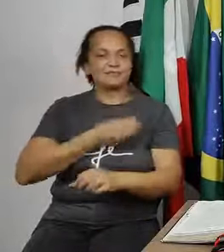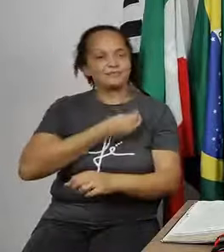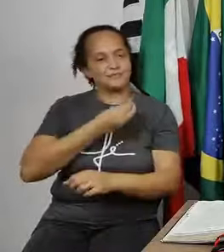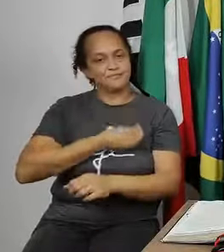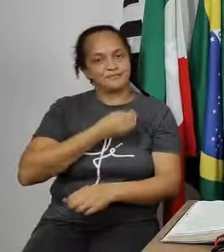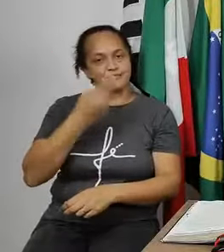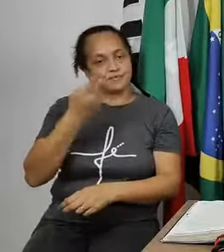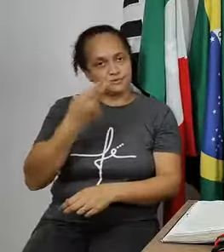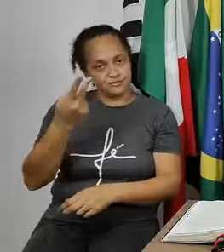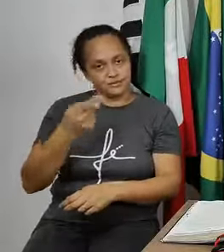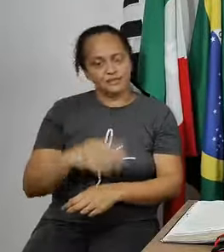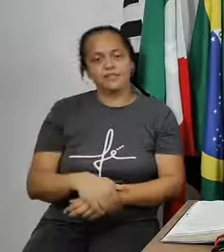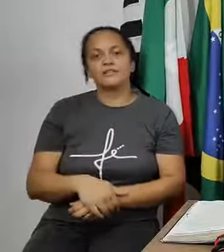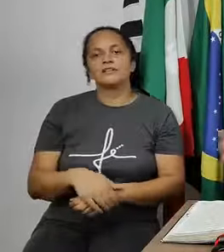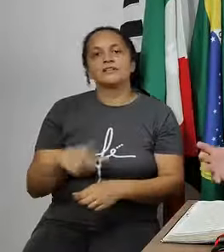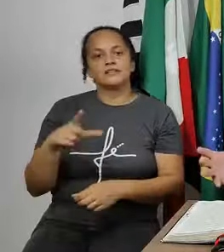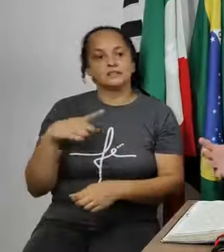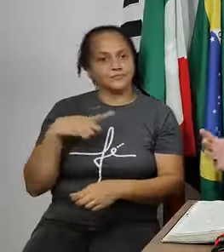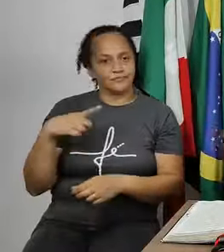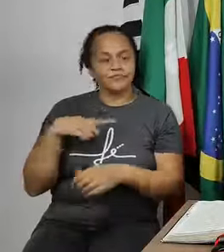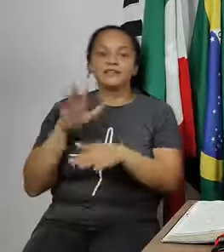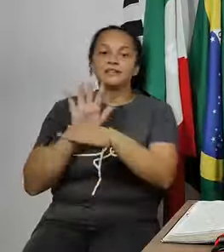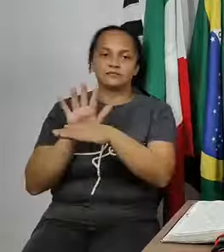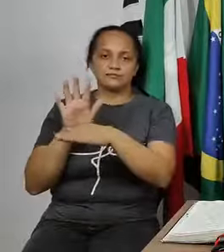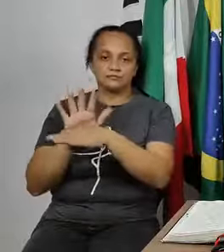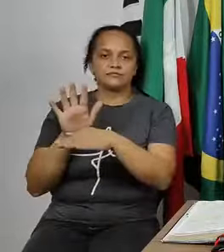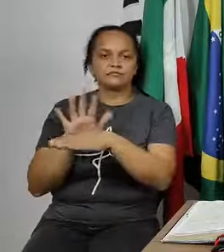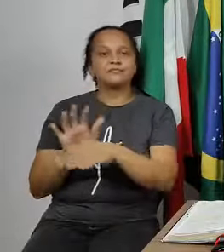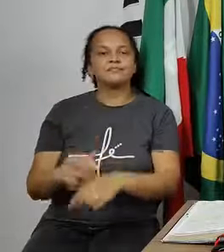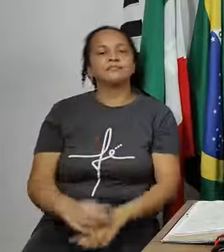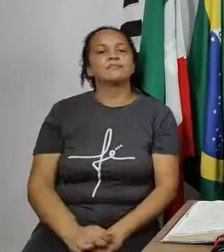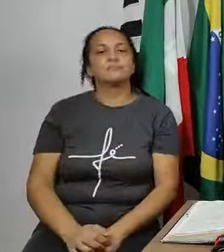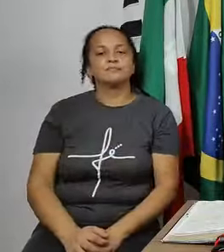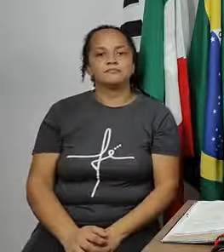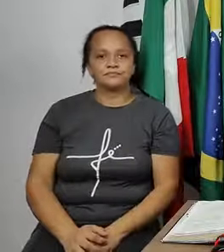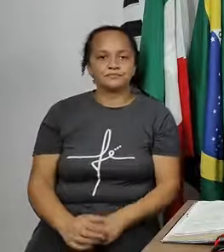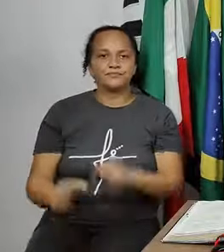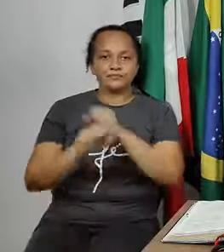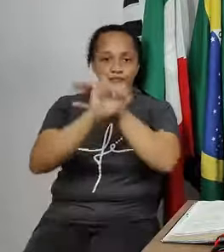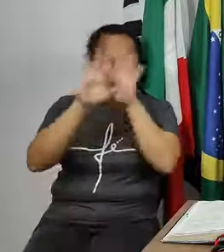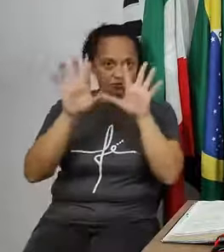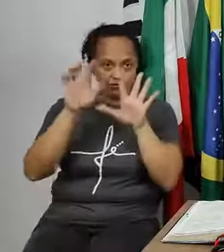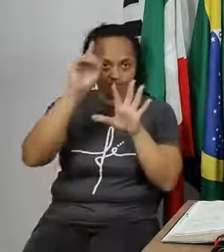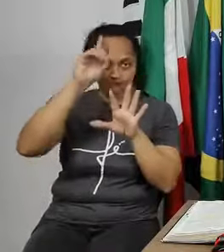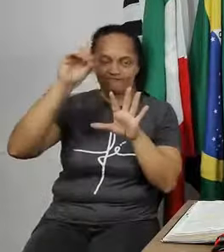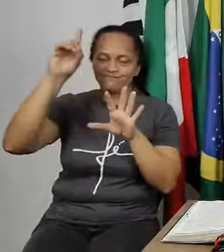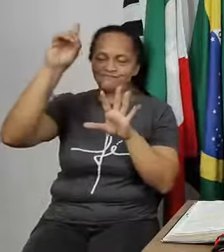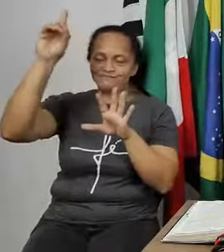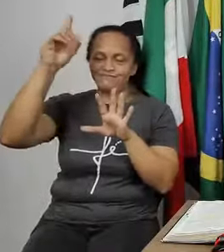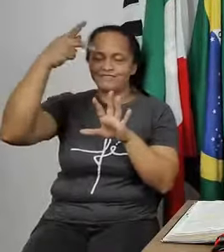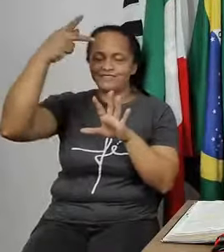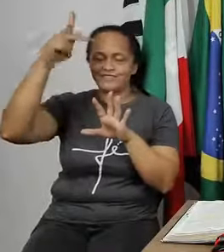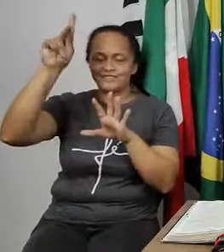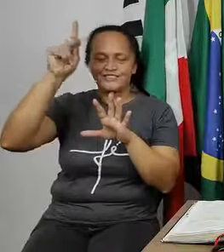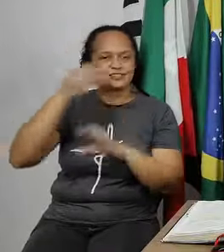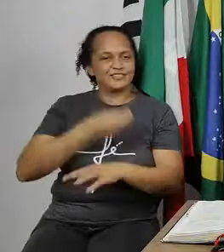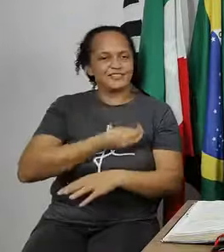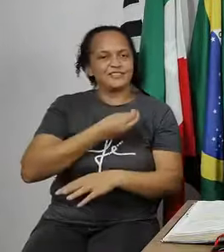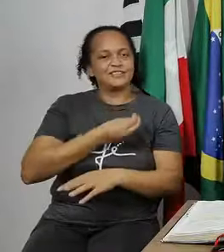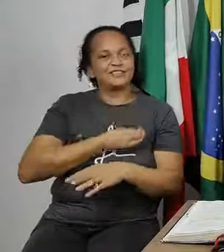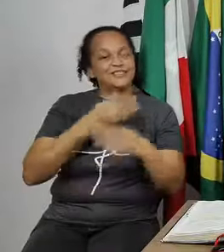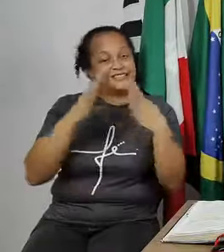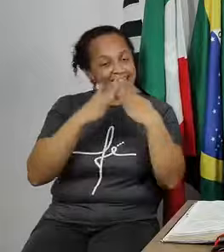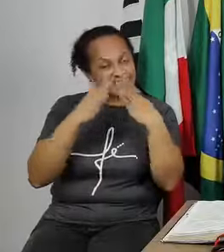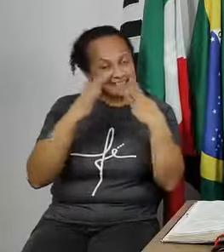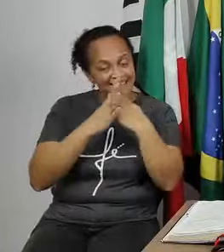Regiane, que tem colaborado com esse trabalho, né? Glória a Deus pela sua vida, que está em casa, acompanhando